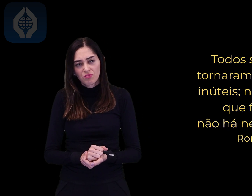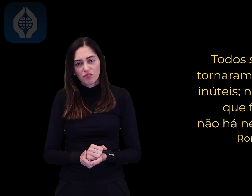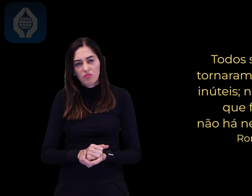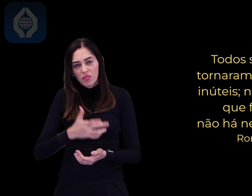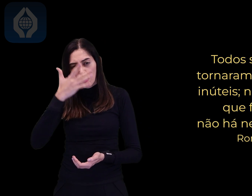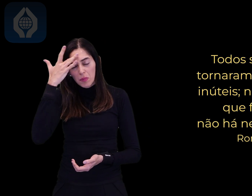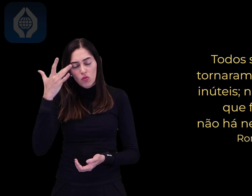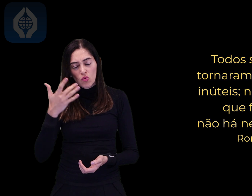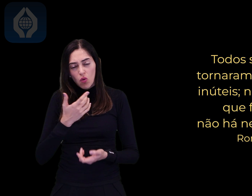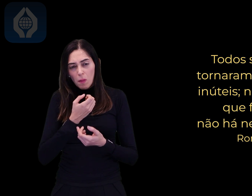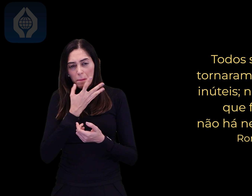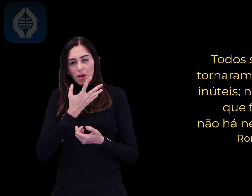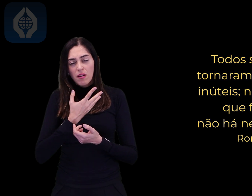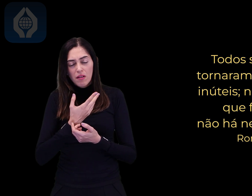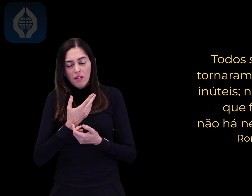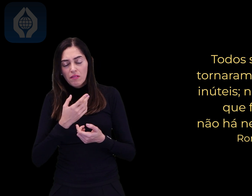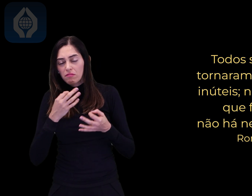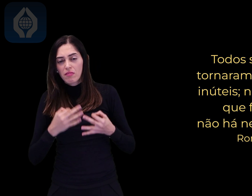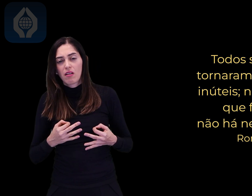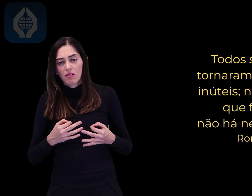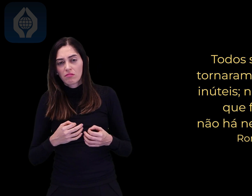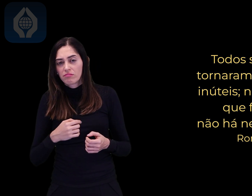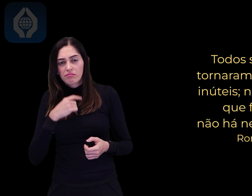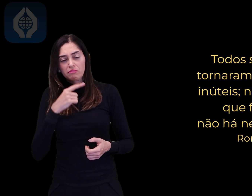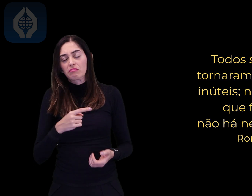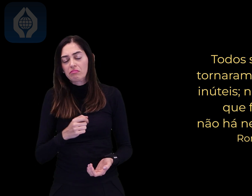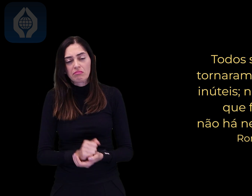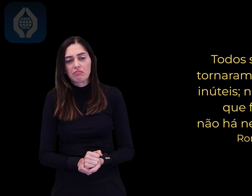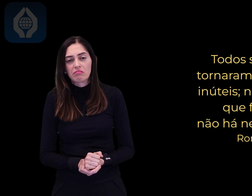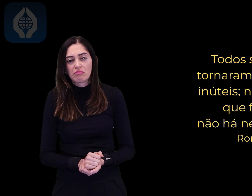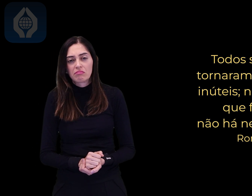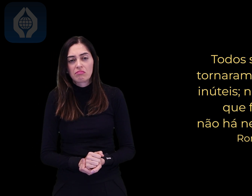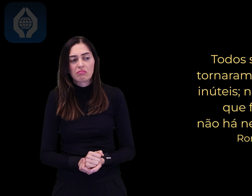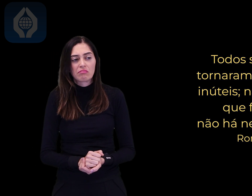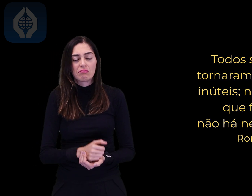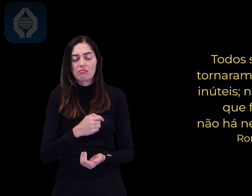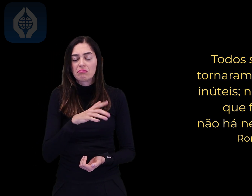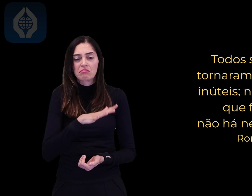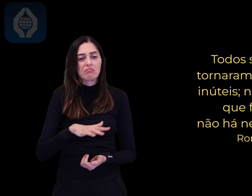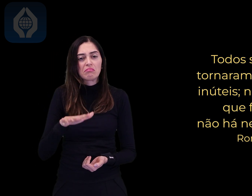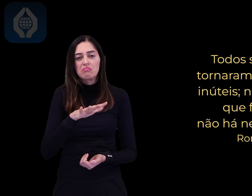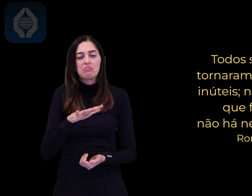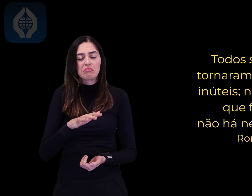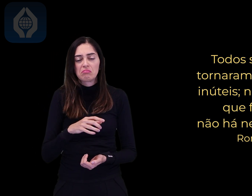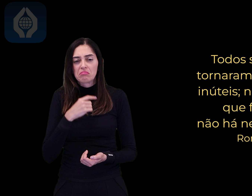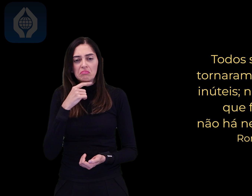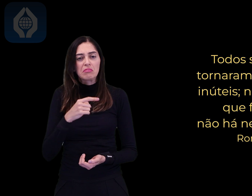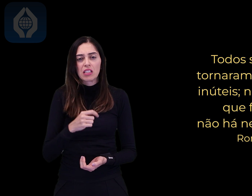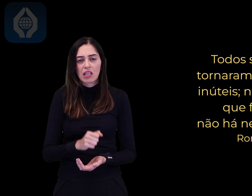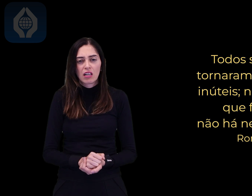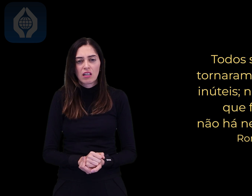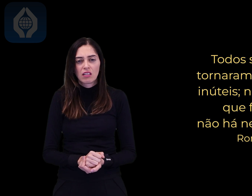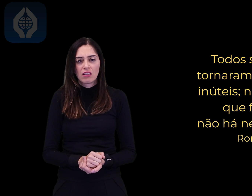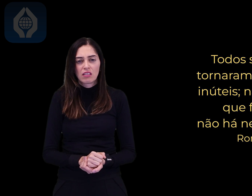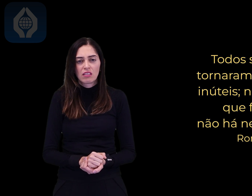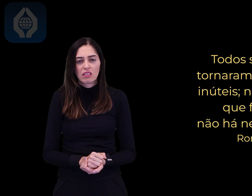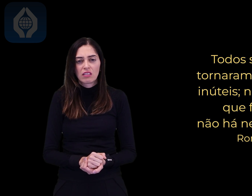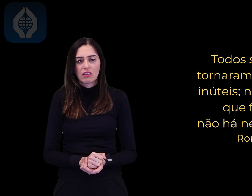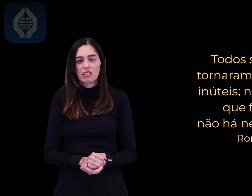inúteis. Não há ninguém que faça o bem, não há nenhum sequer. Deus deu a lei para